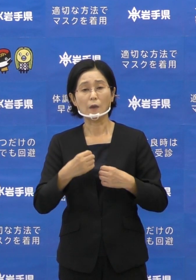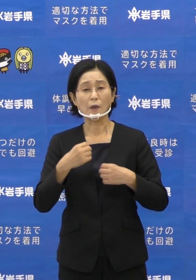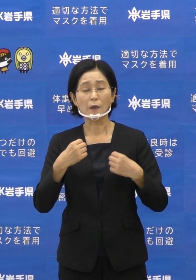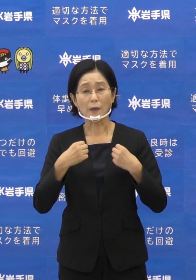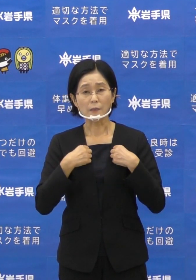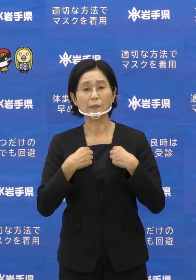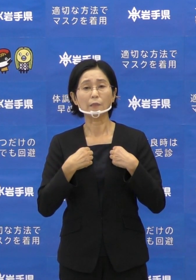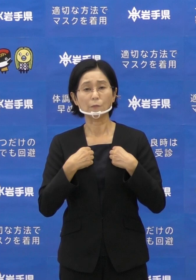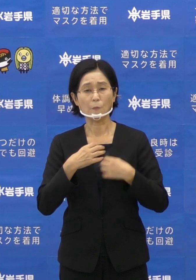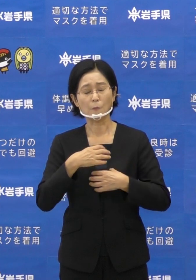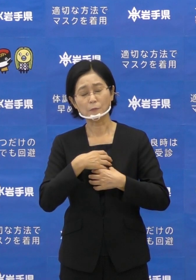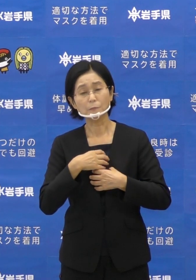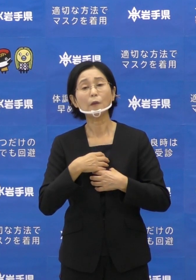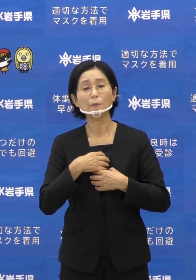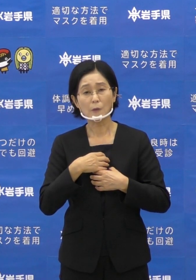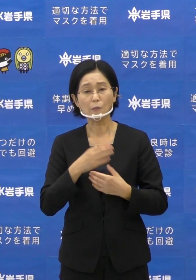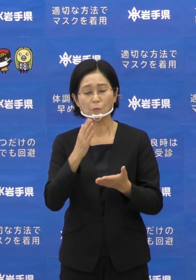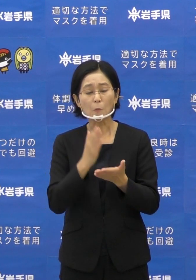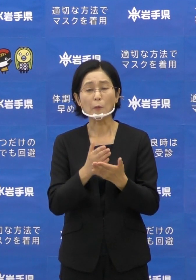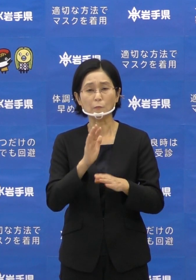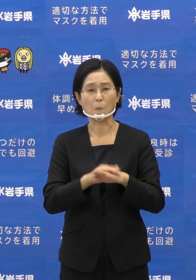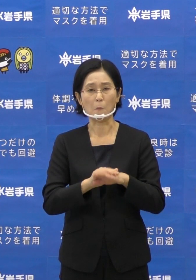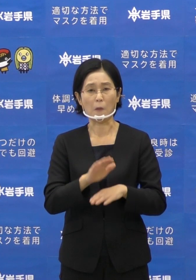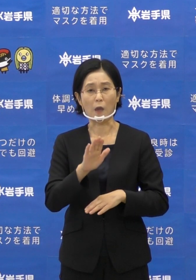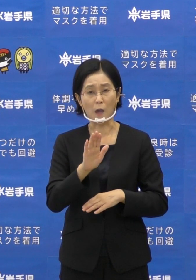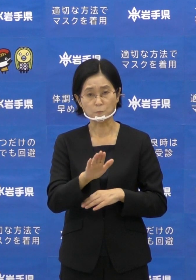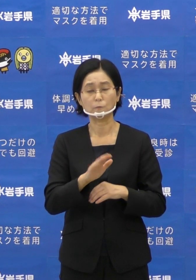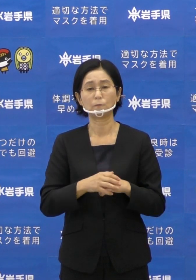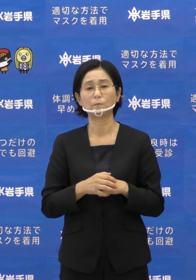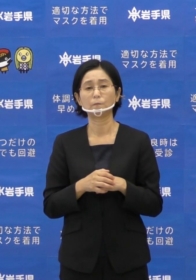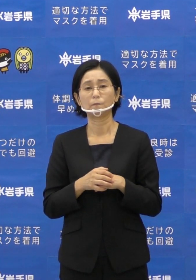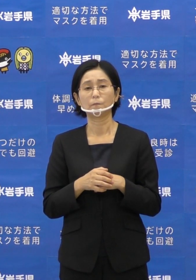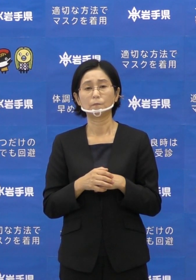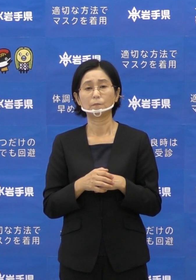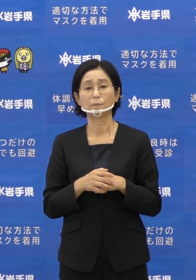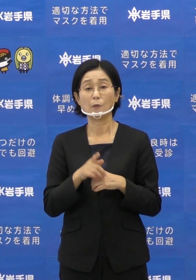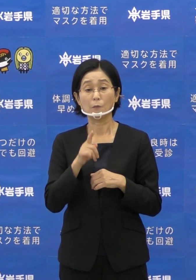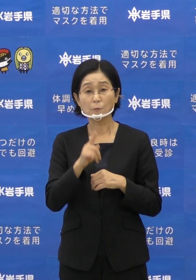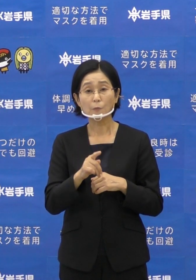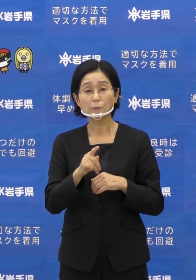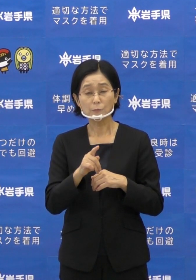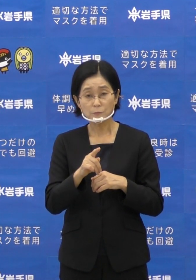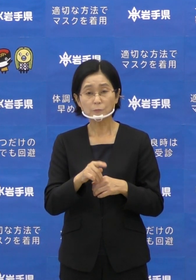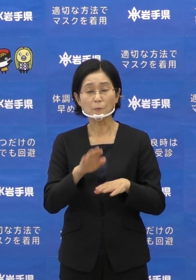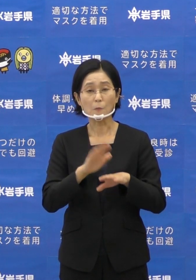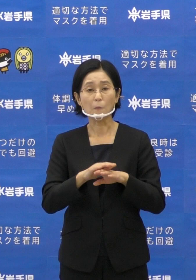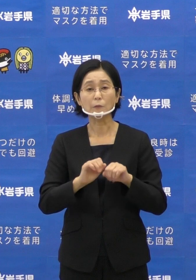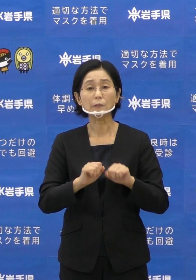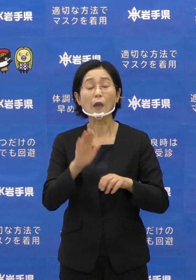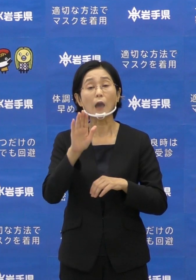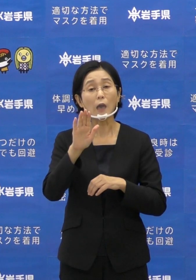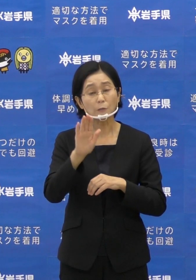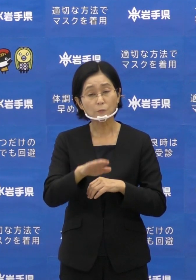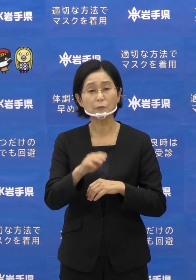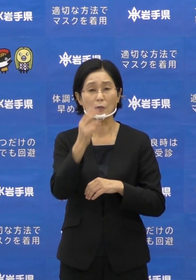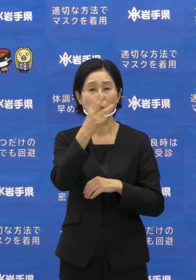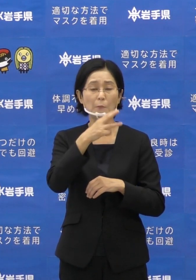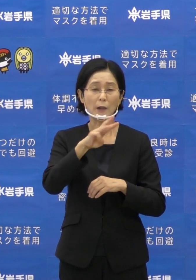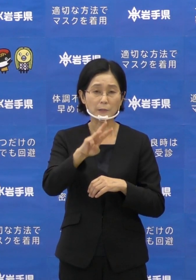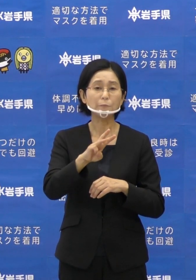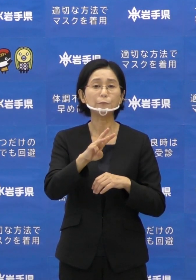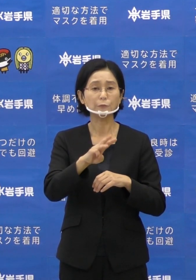そのくらいのことをやりながら入国してくる人、パラリンピック関係で動く人たち